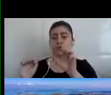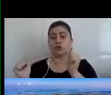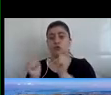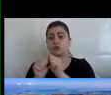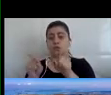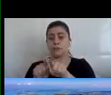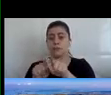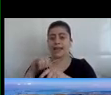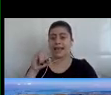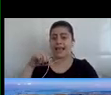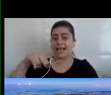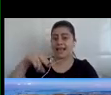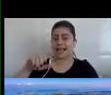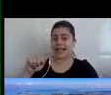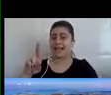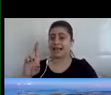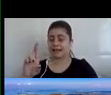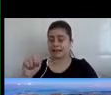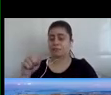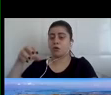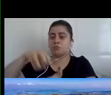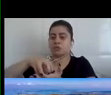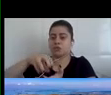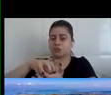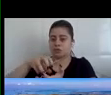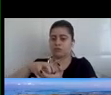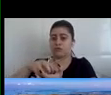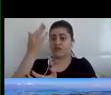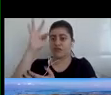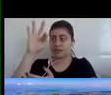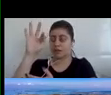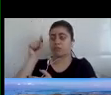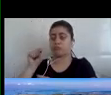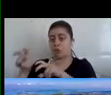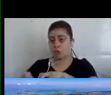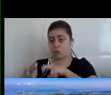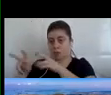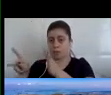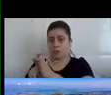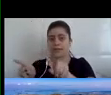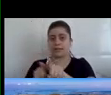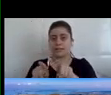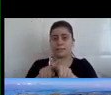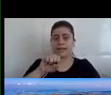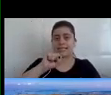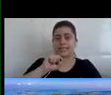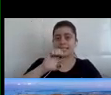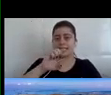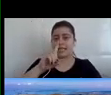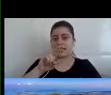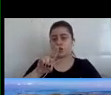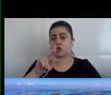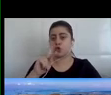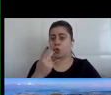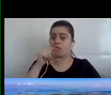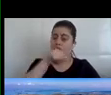é a instância federal que lida com essa questão do rural, e a SEDU, que no caso é a secretaria, que lida com a questão